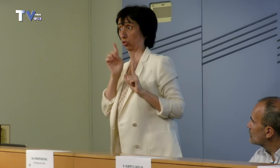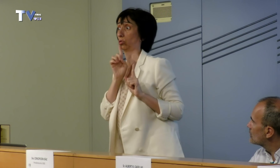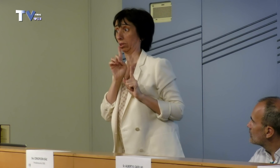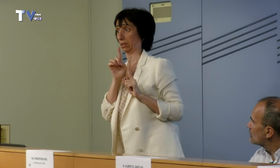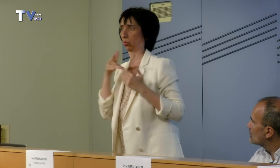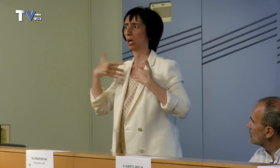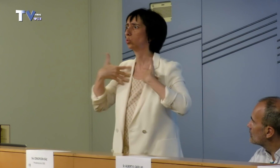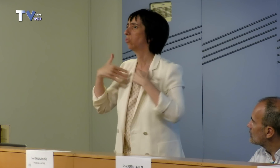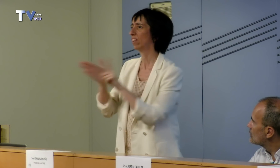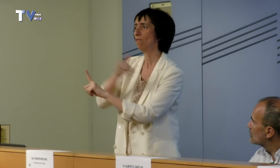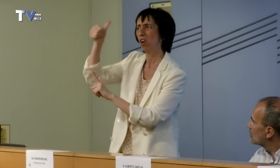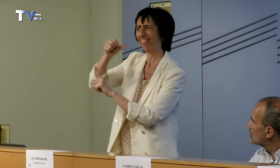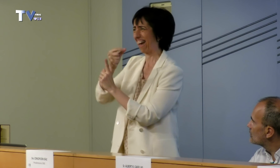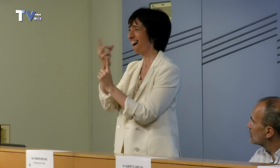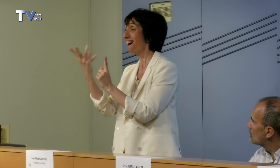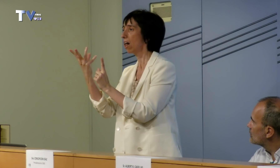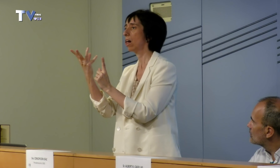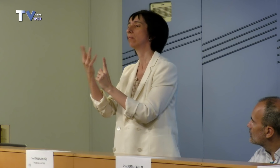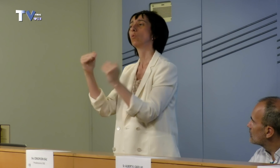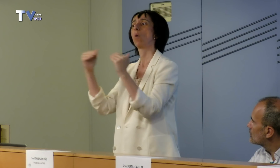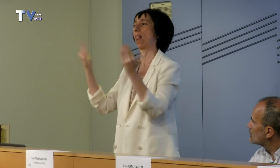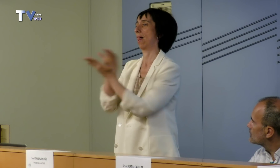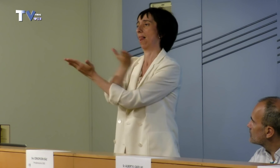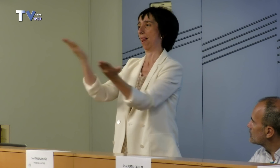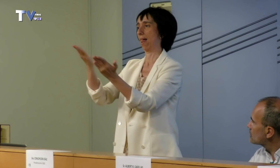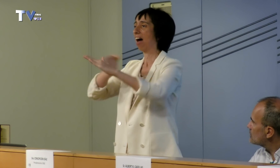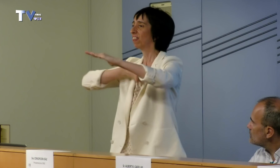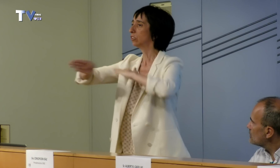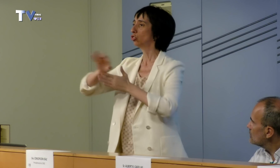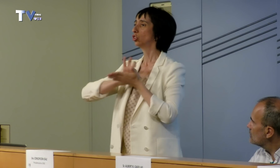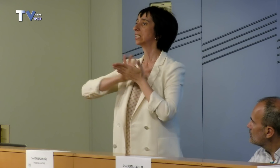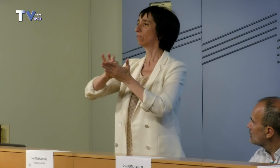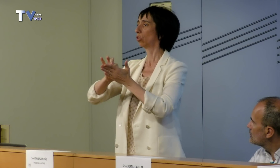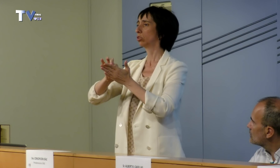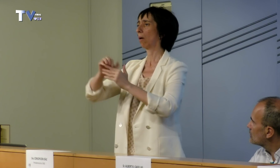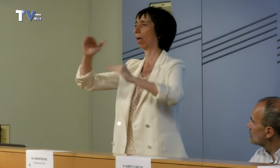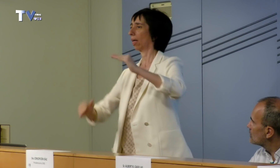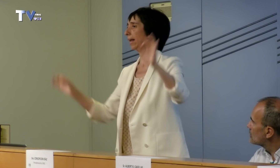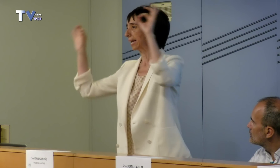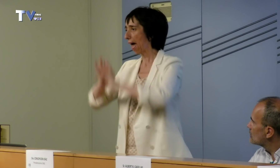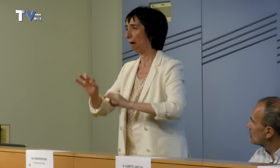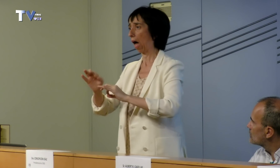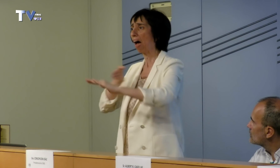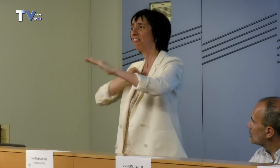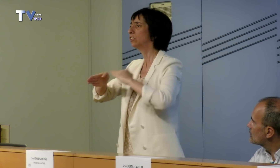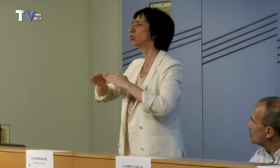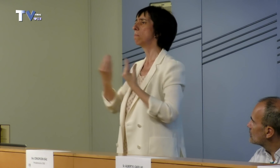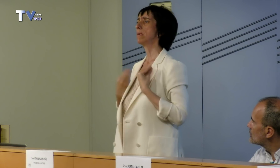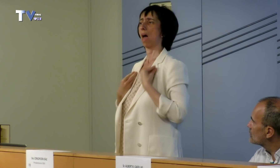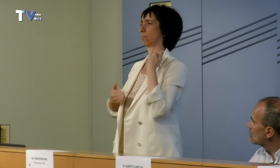Formem part del col·lectiu de discapacitats, hem patit molt al llarg d'aquests anys i hem de lluitar per aquesta accessibilitat, per aquesta igualtat, lluitar